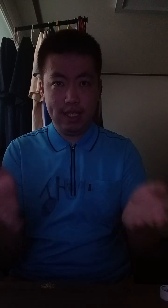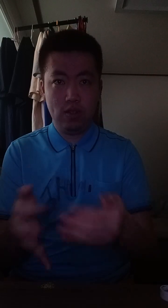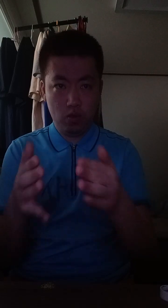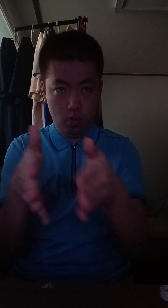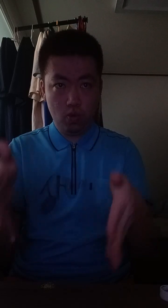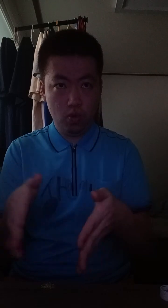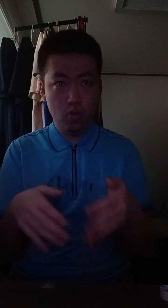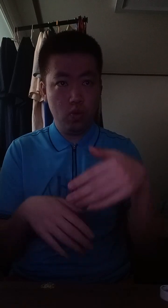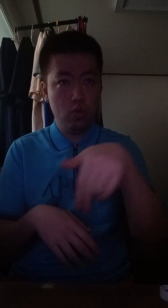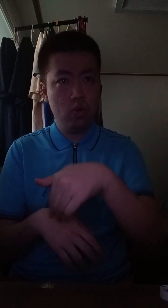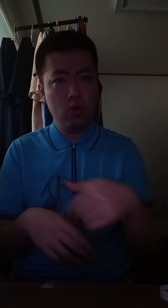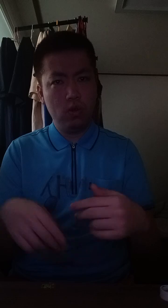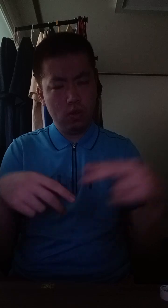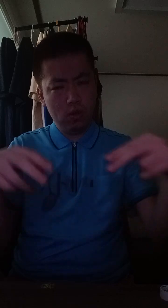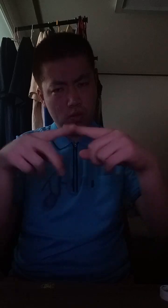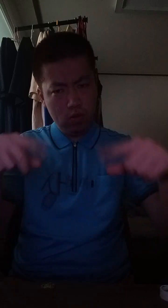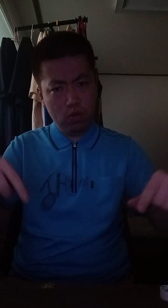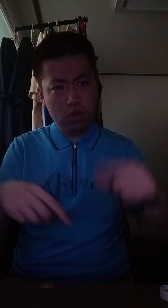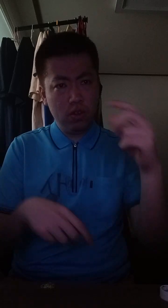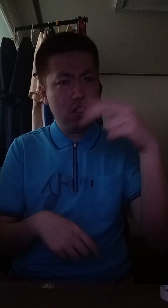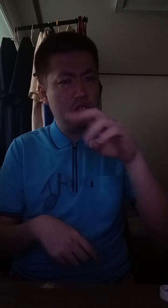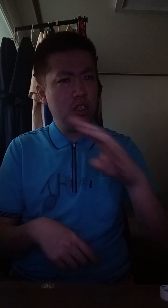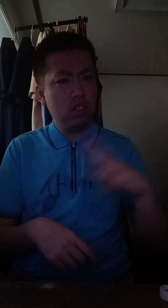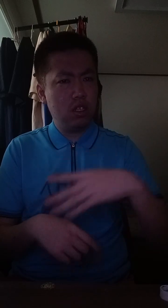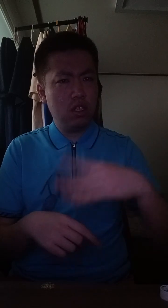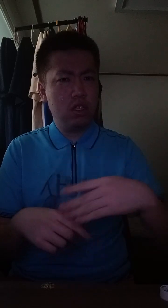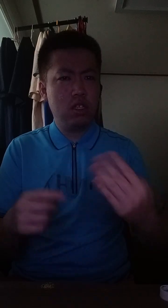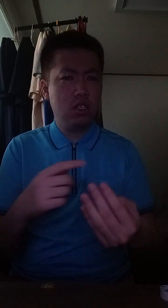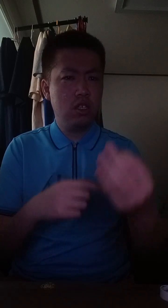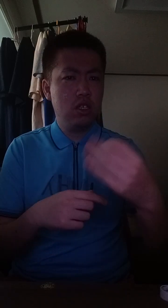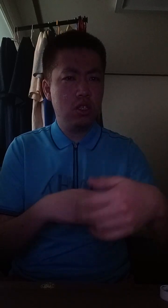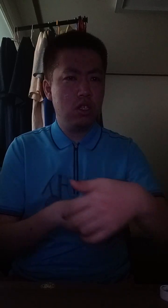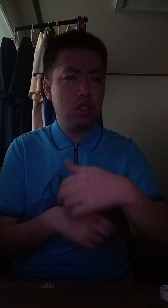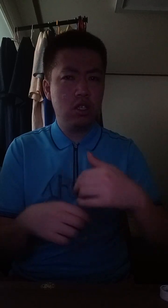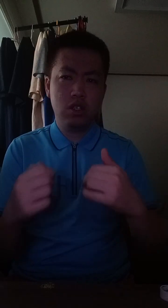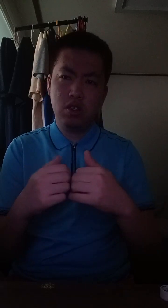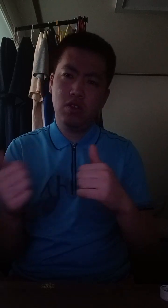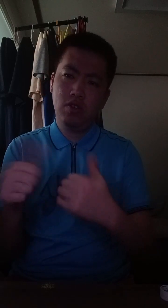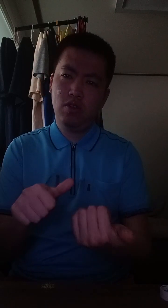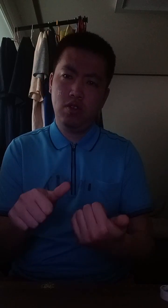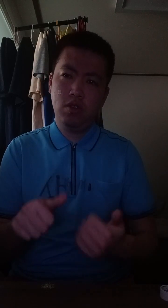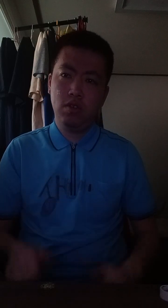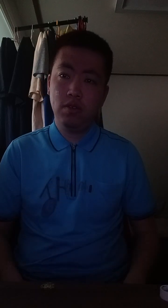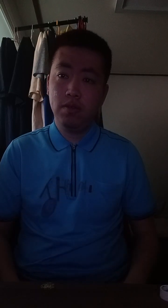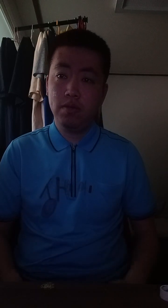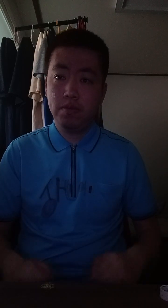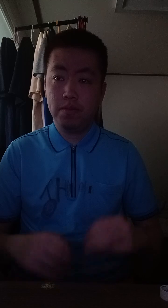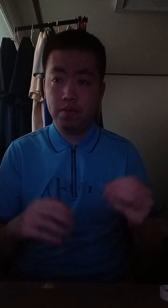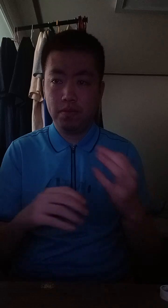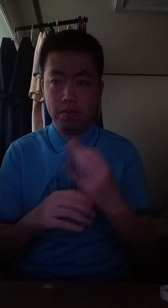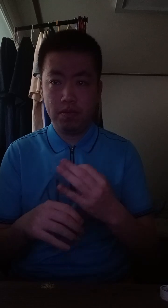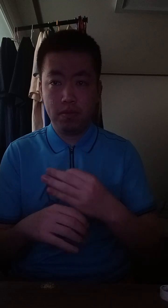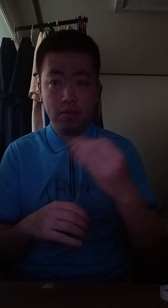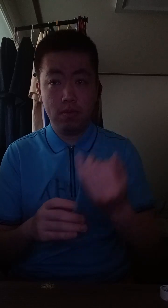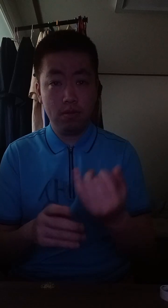선로에서 통신시설을 점검하던 40대 정모 씨가 전동차에 치여 숨졌습니다. 사전 조사를 하러 간 거고